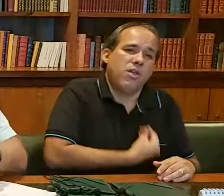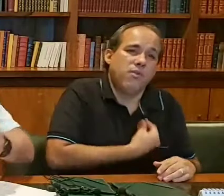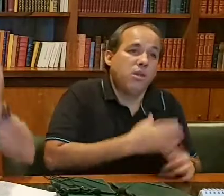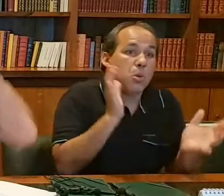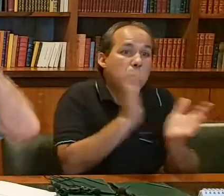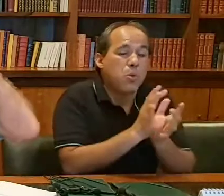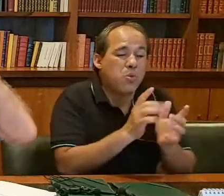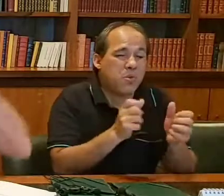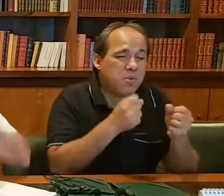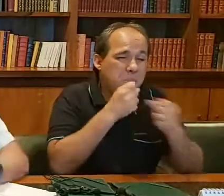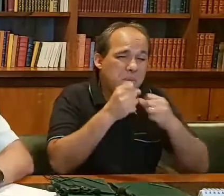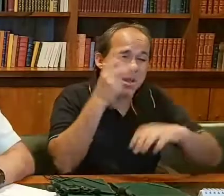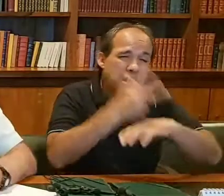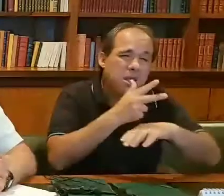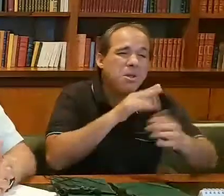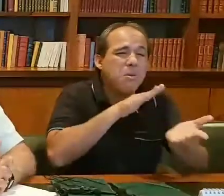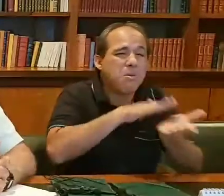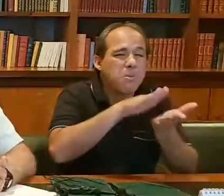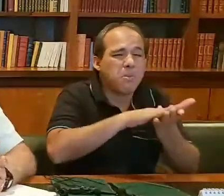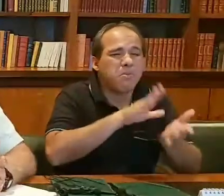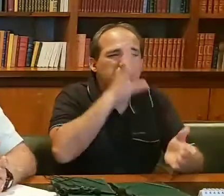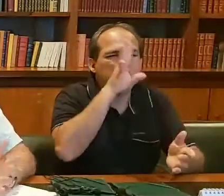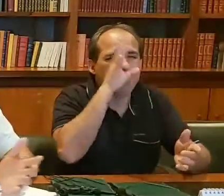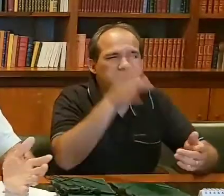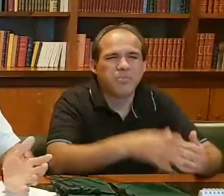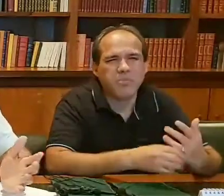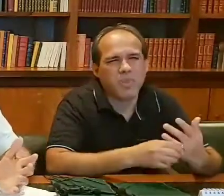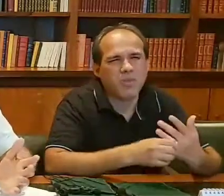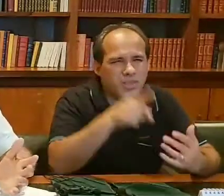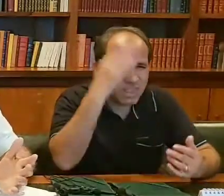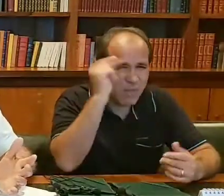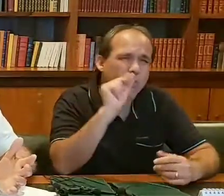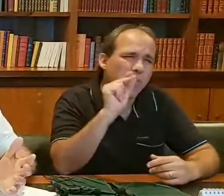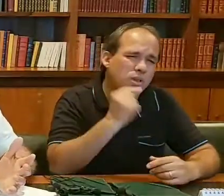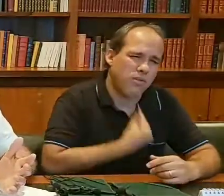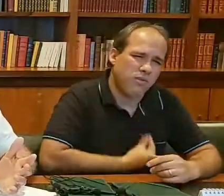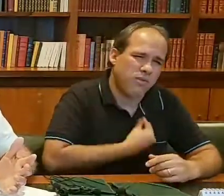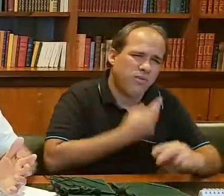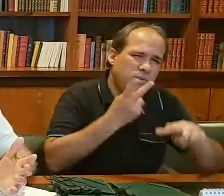montão de baboseira tocante a isso. Ô bicho, sabe o que é viver preso?